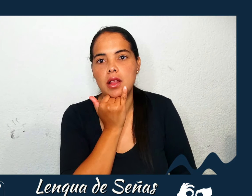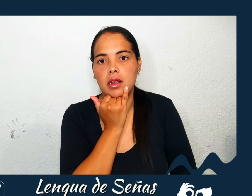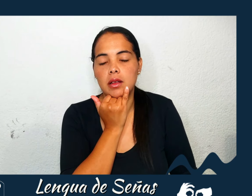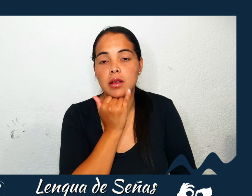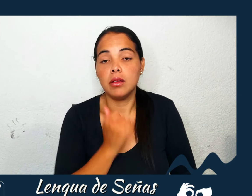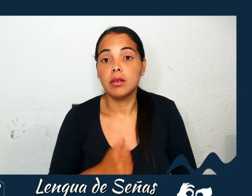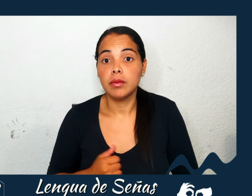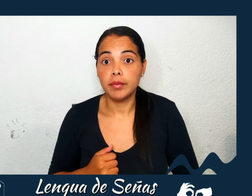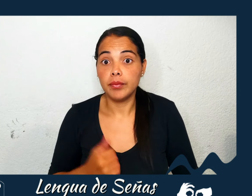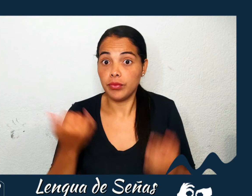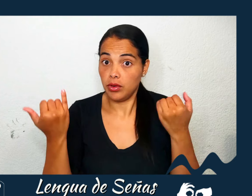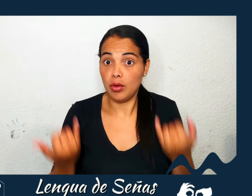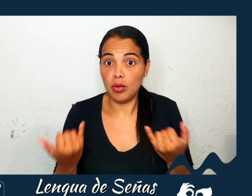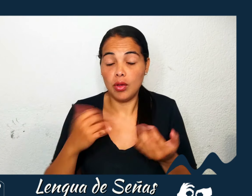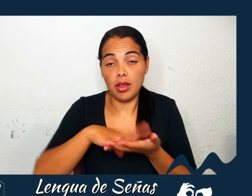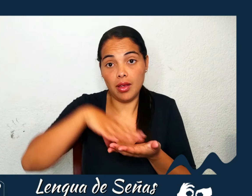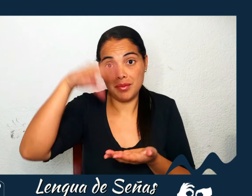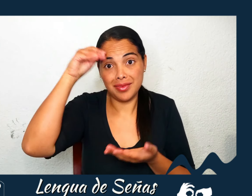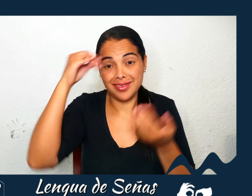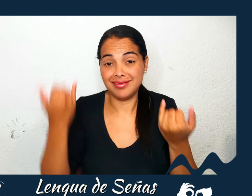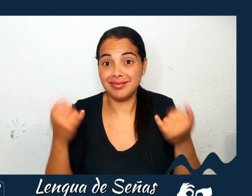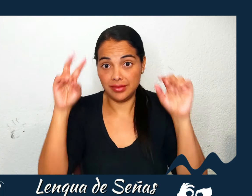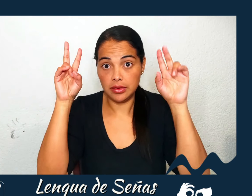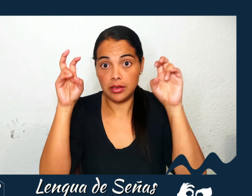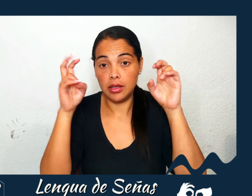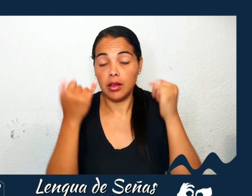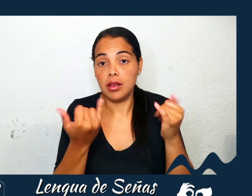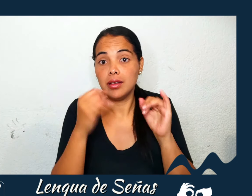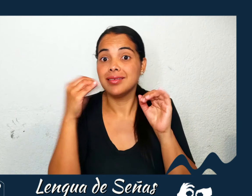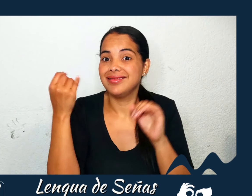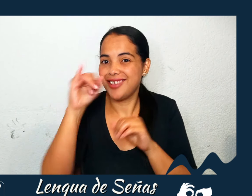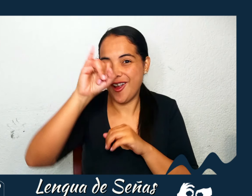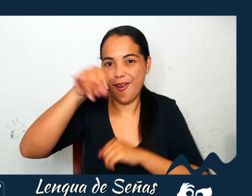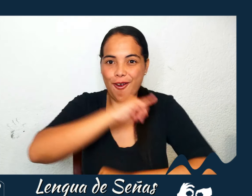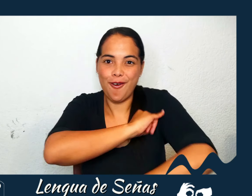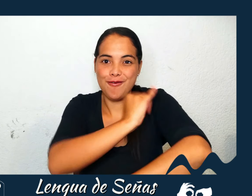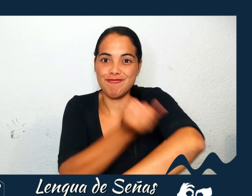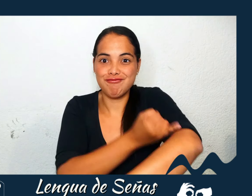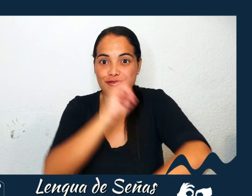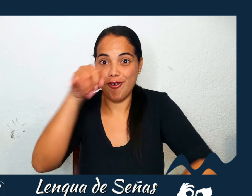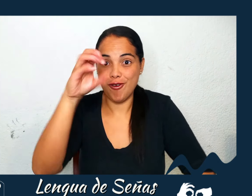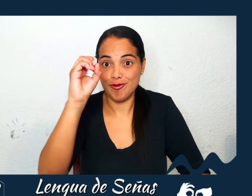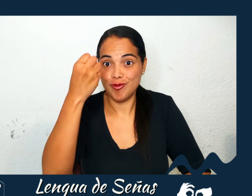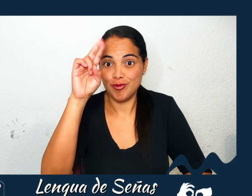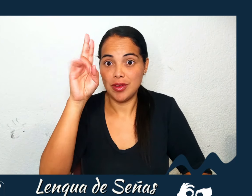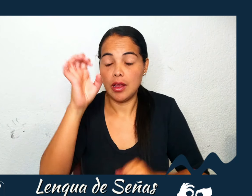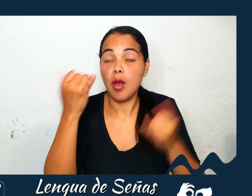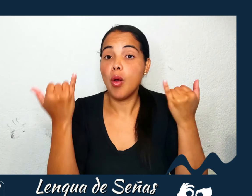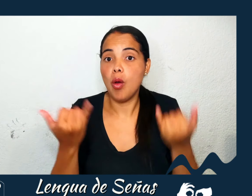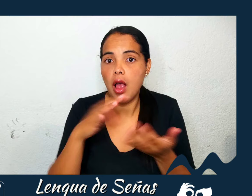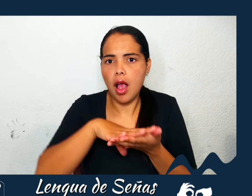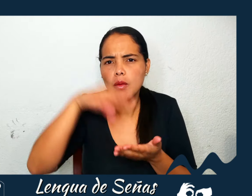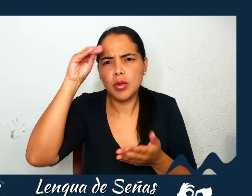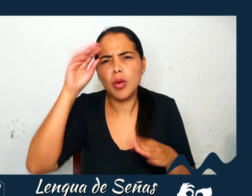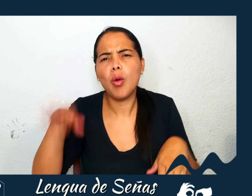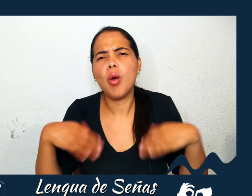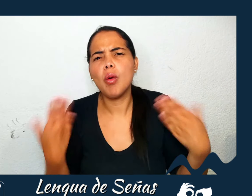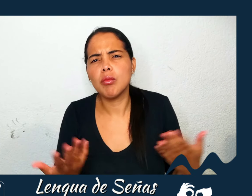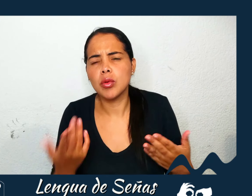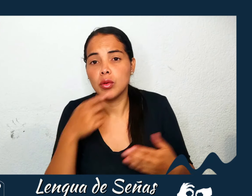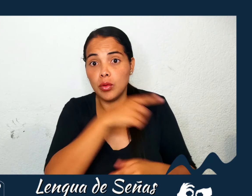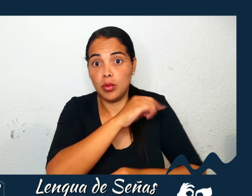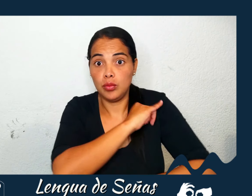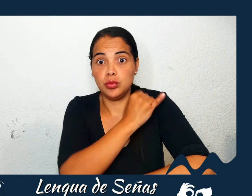la realidad. En el pasaje que vamos a ver hoy día aquí en la historia en Josué, nos vamos a dar cuenta de lo que